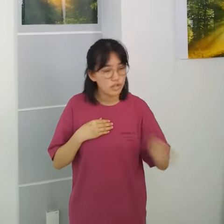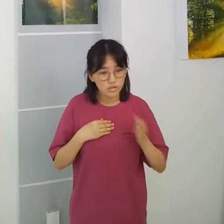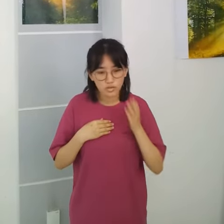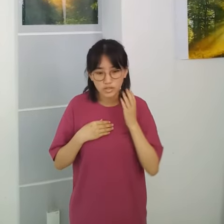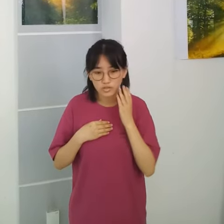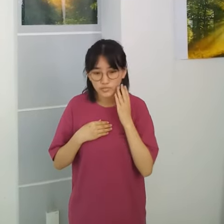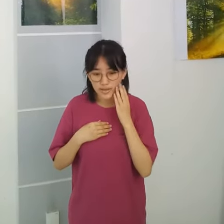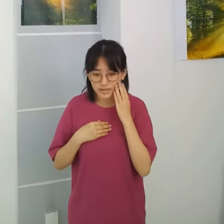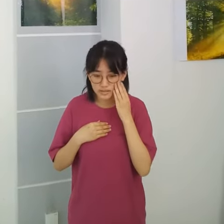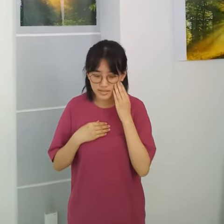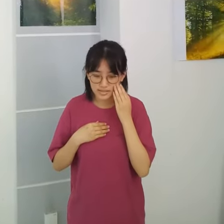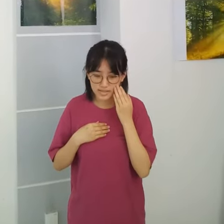солью в моих следах.